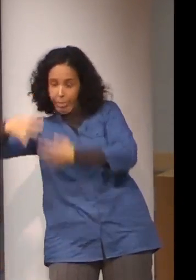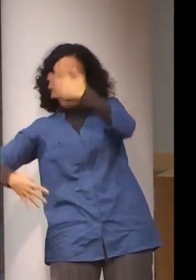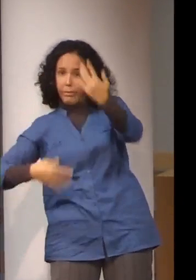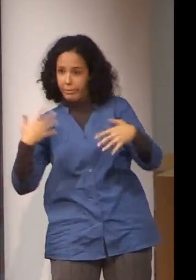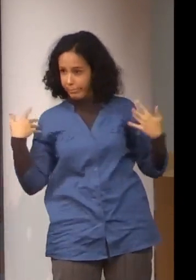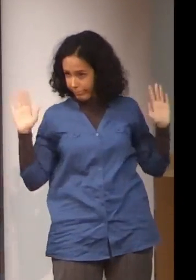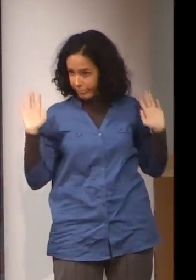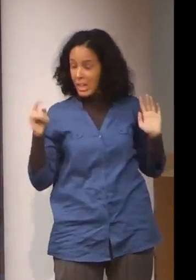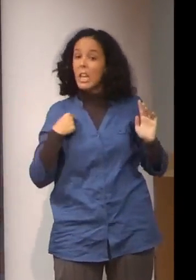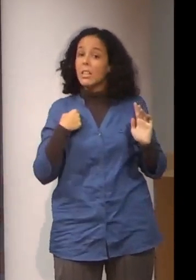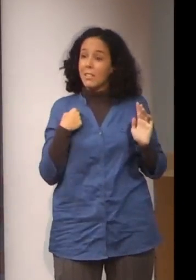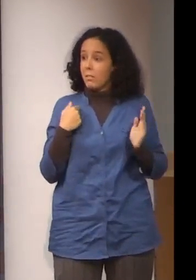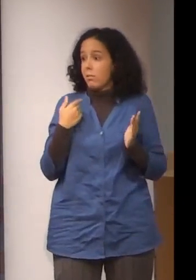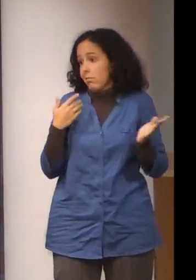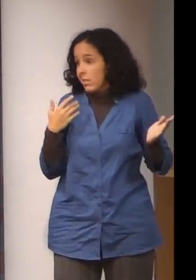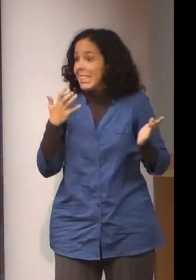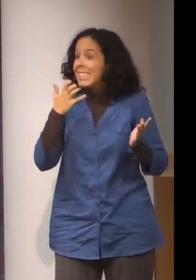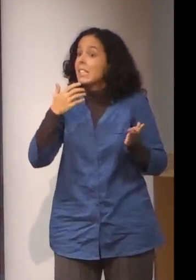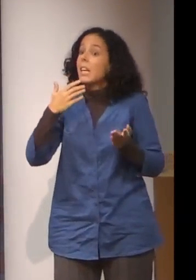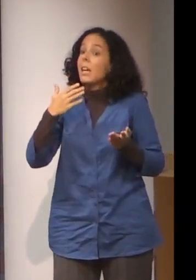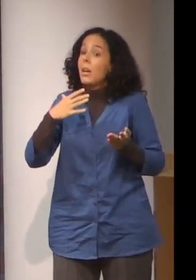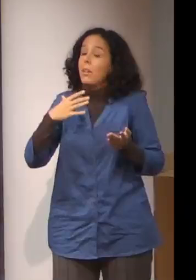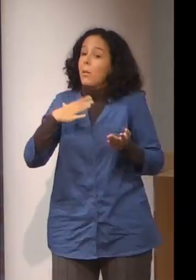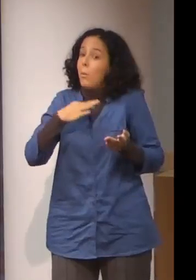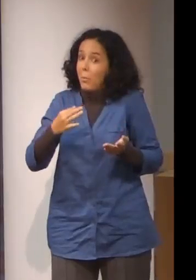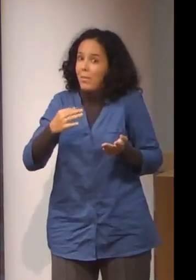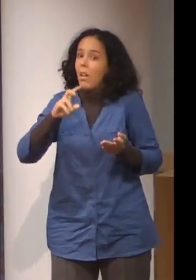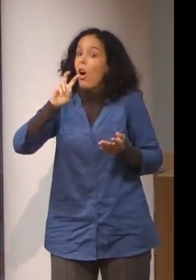Habría multitud de investigaciones que avalan lo que estoy diciendo.